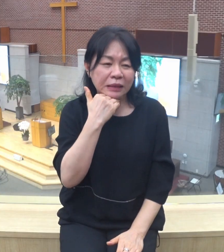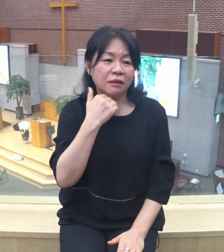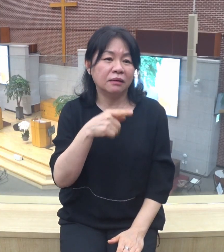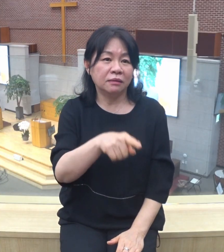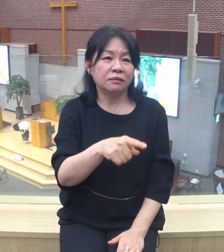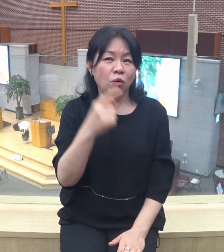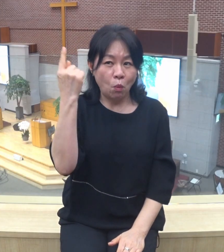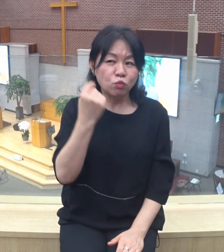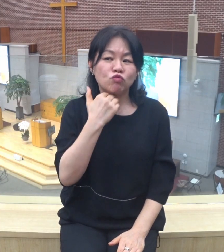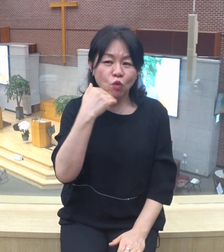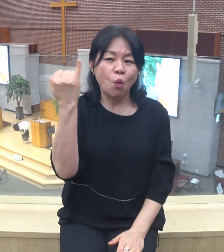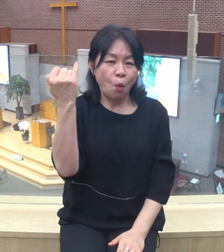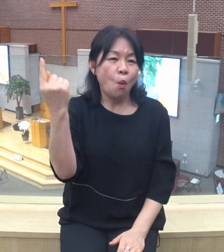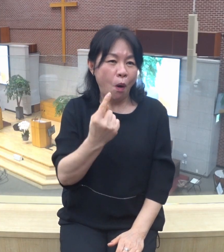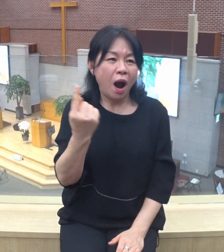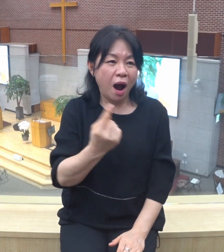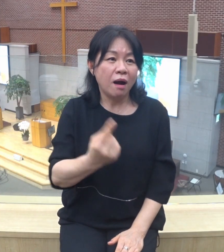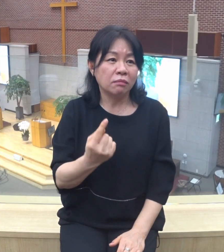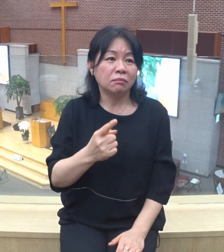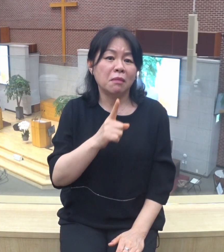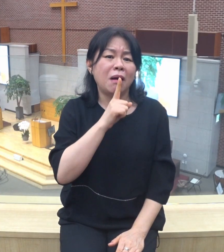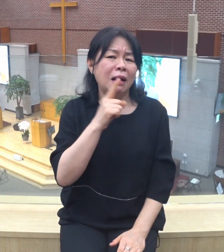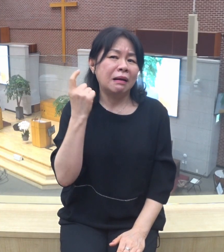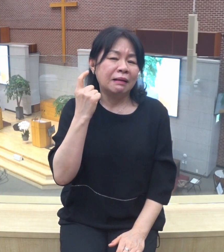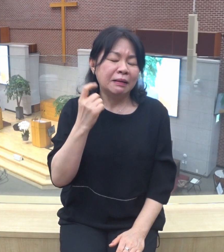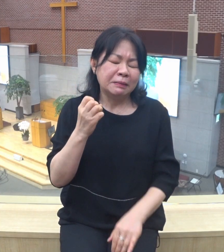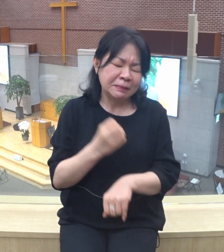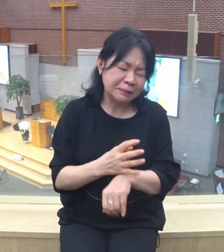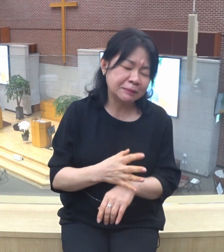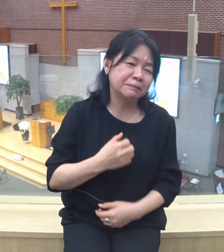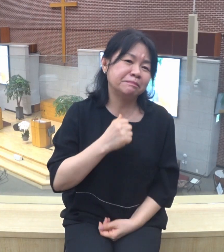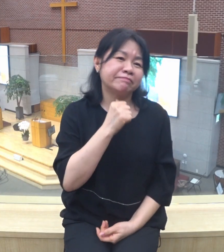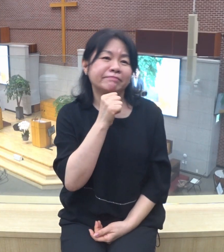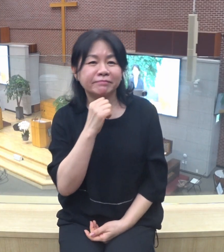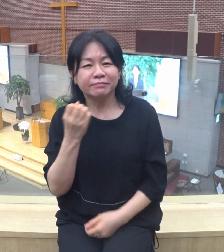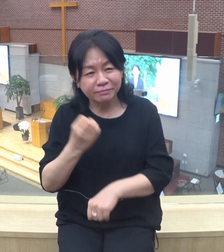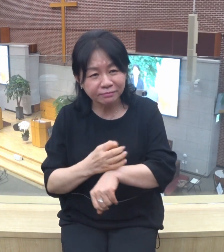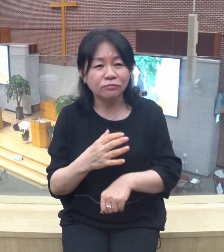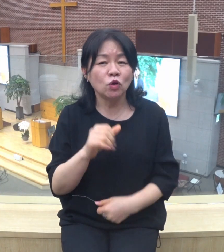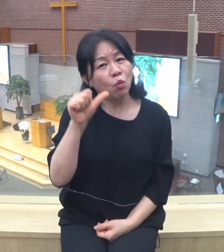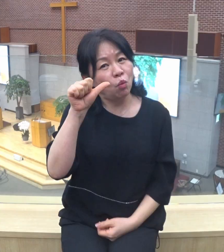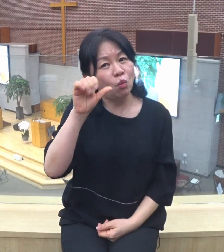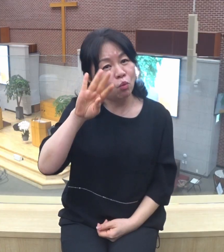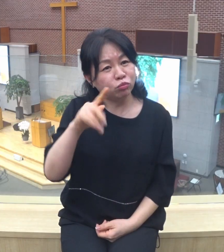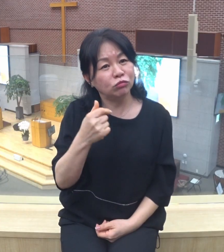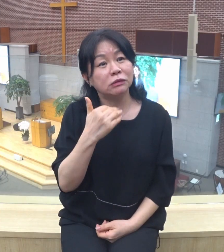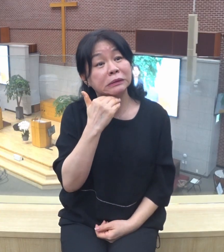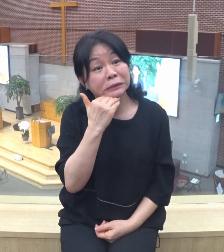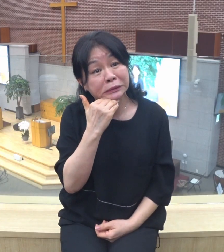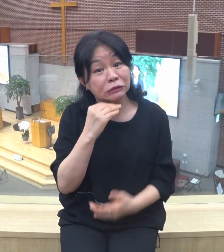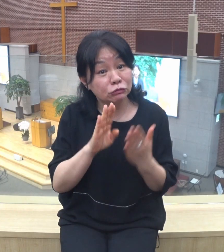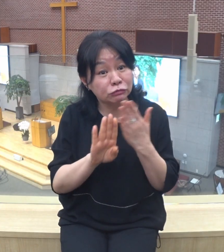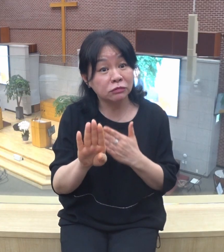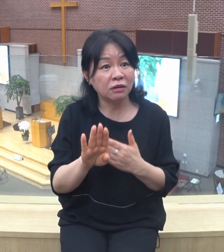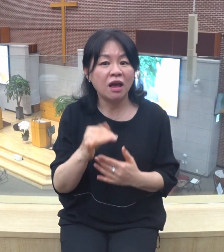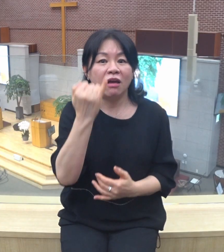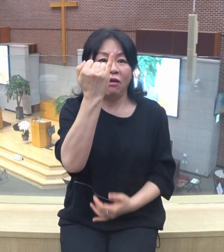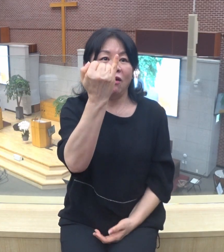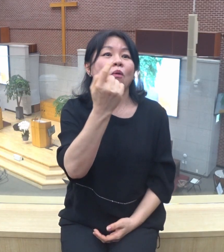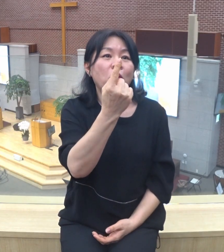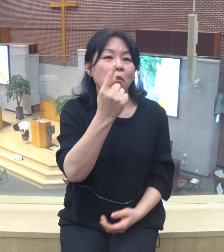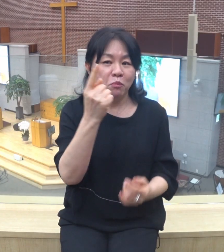그가 온다. 이러한 음성이 들렸습니다. 그래서 한 5분 정도를 기다리니까 그분이